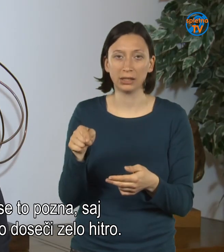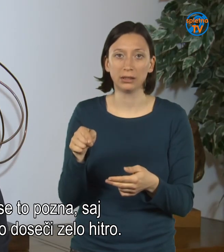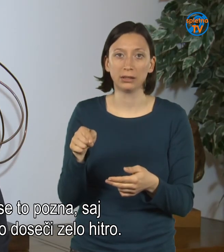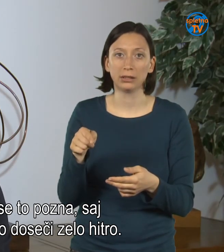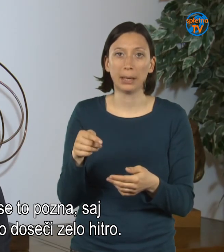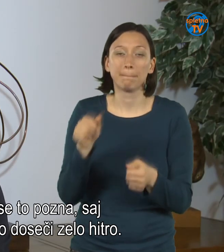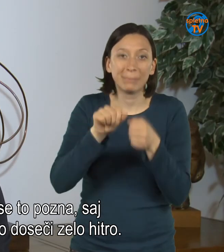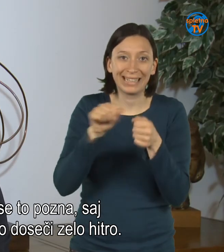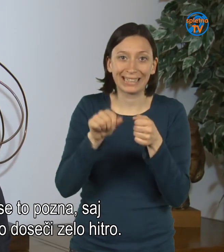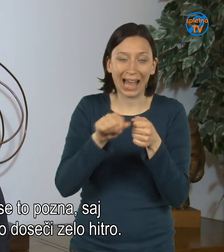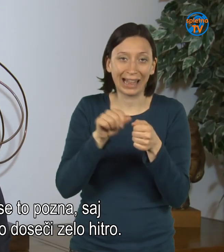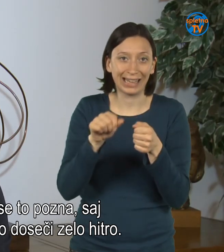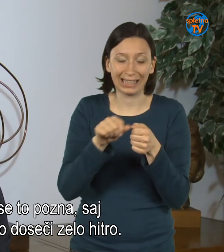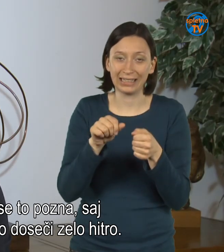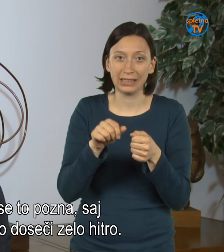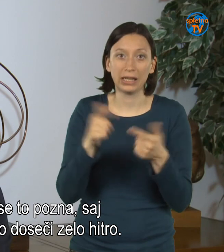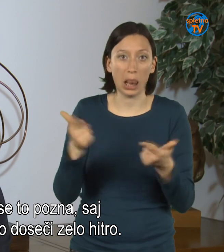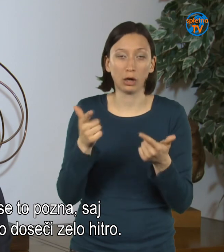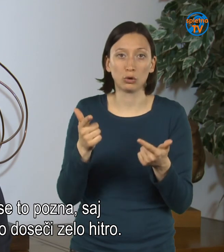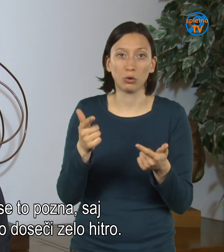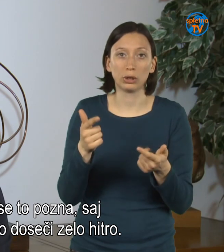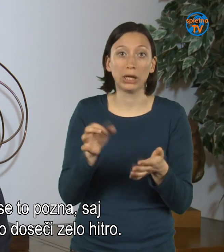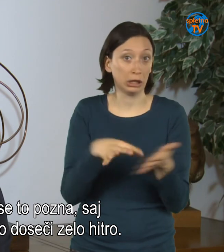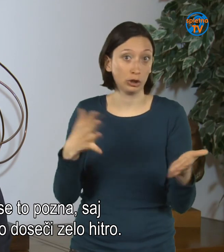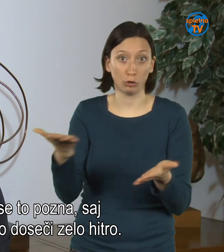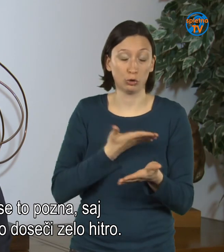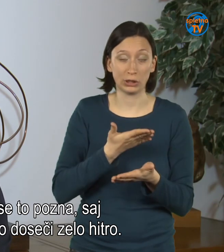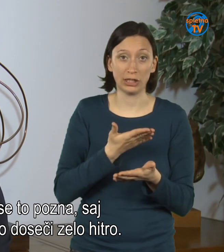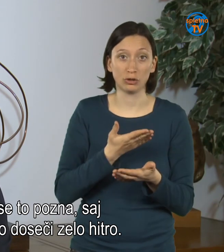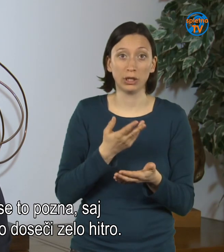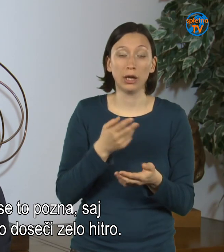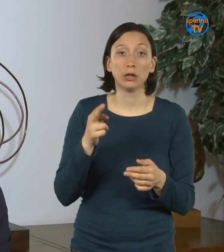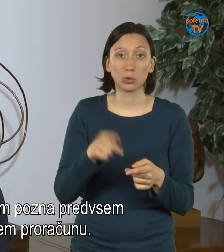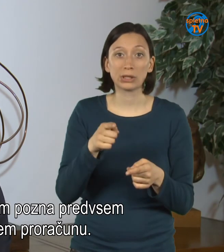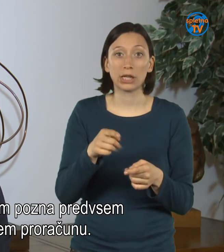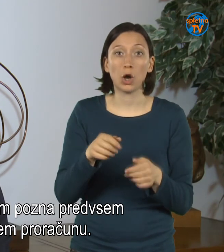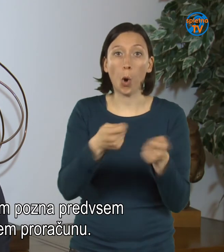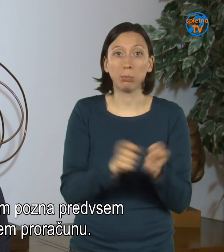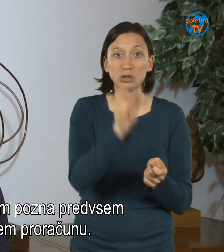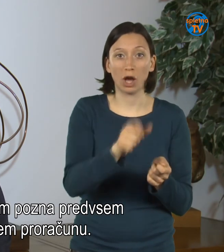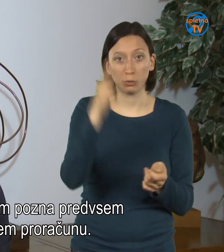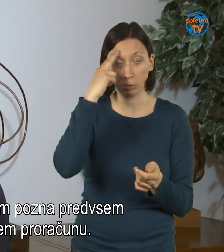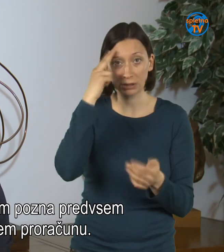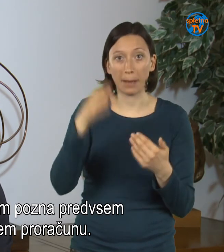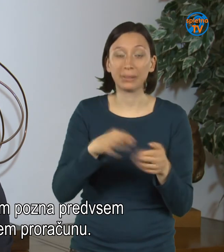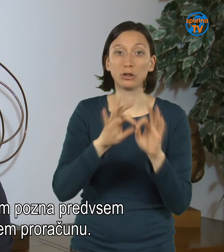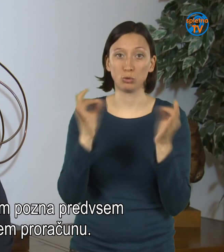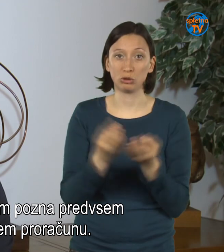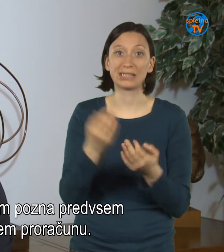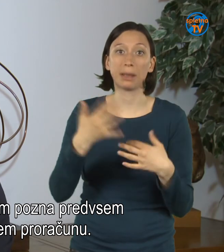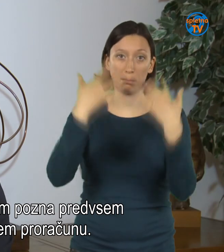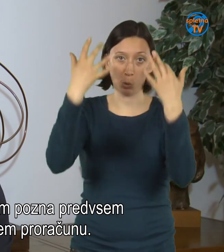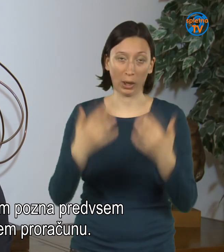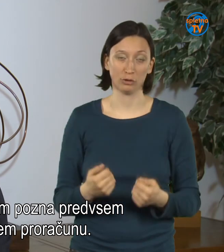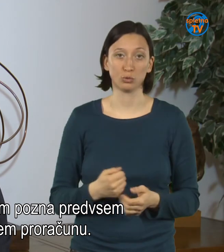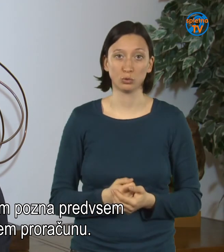saj prihranek je lahko doseči zelo hitro, to se pa občanu pozna predvsem pri